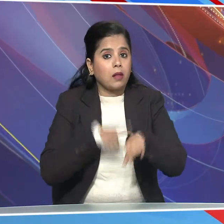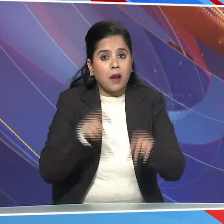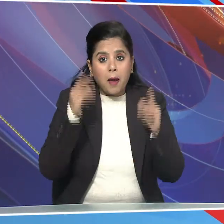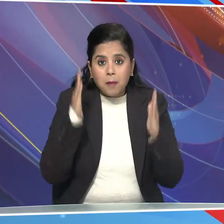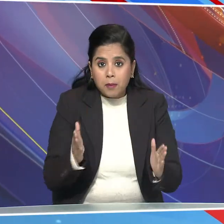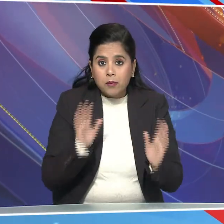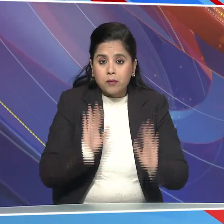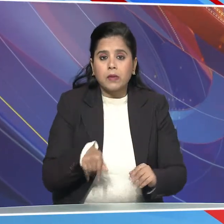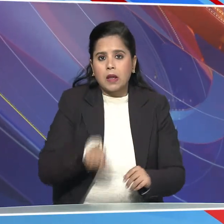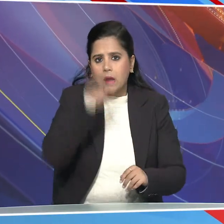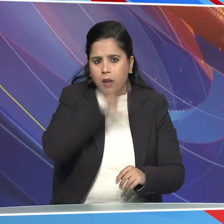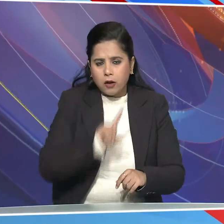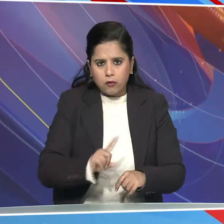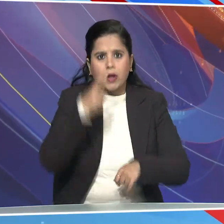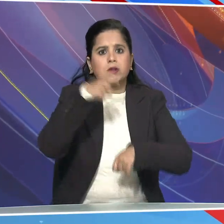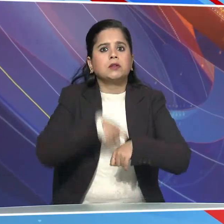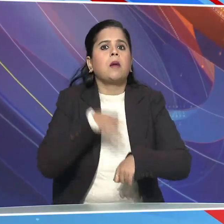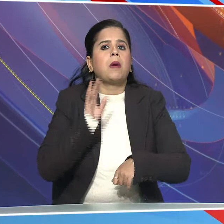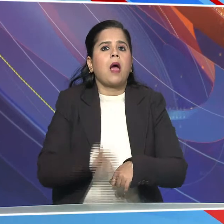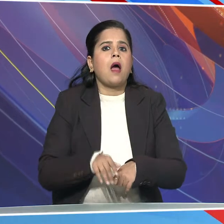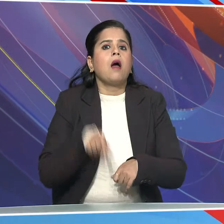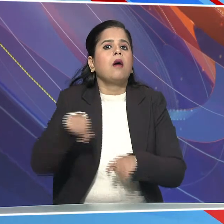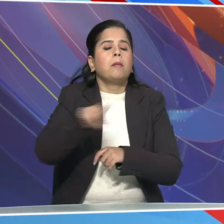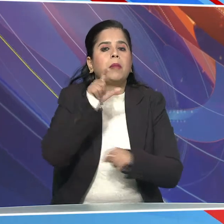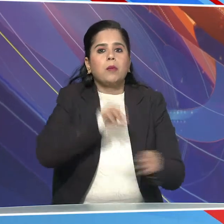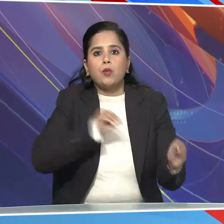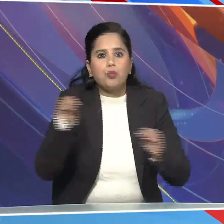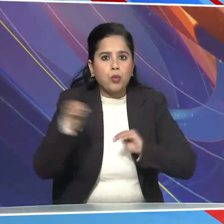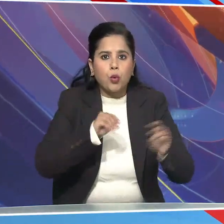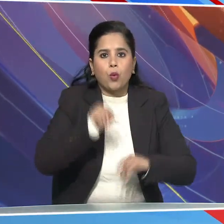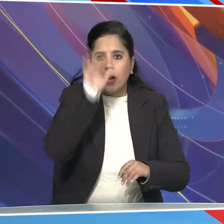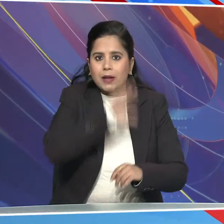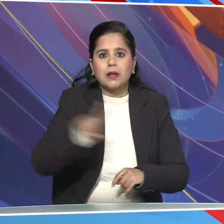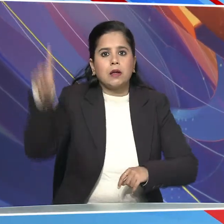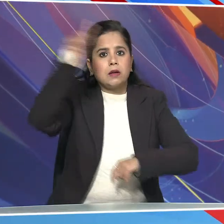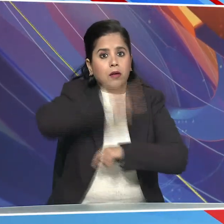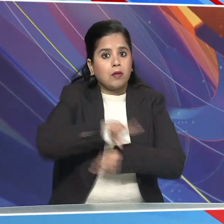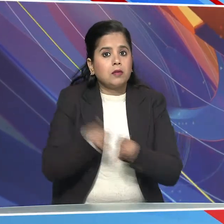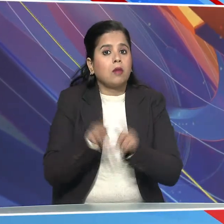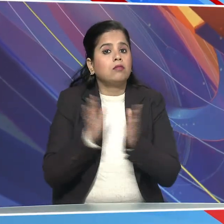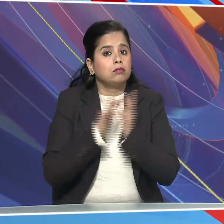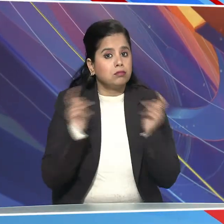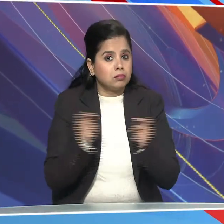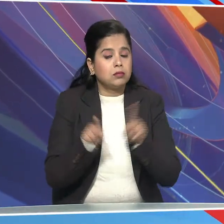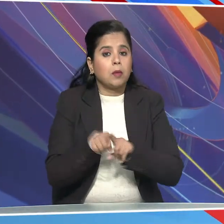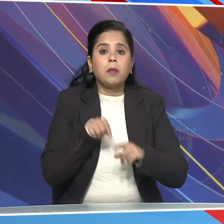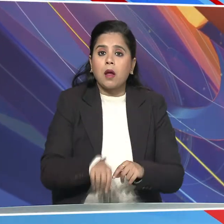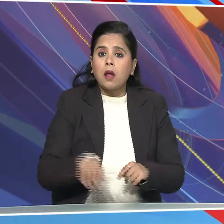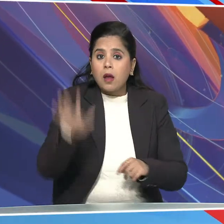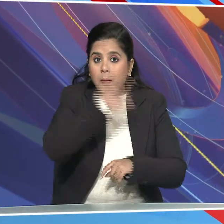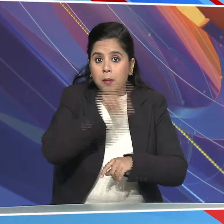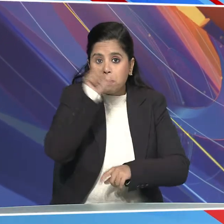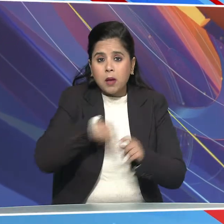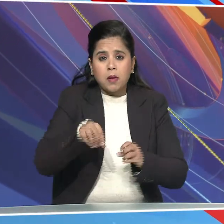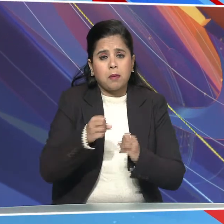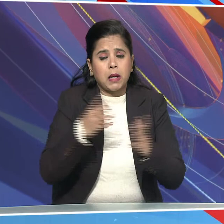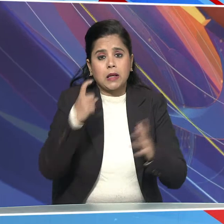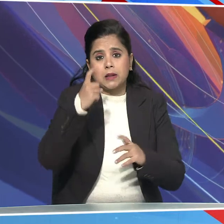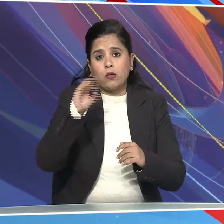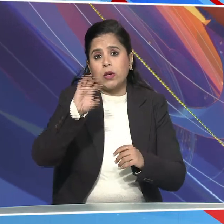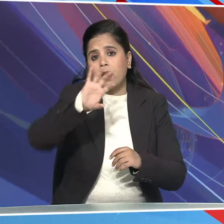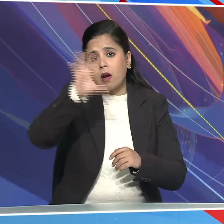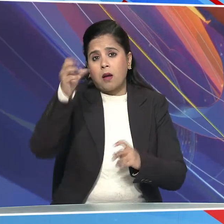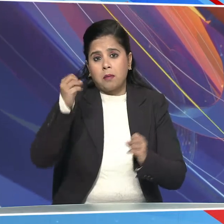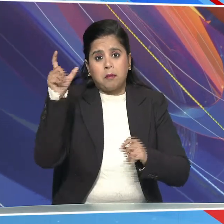ये पहला प्रवासी भारतीय दिवस भी है प्रवासी दिवस समारोह में भाग लेने के लिए लगभग 70 देशों